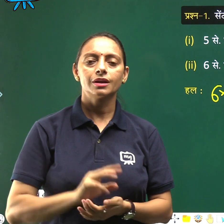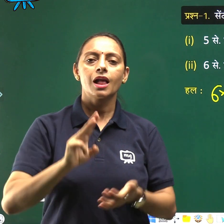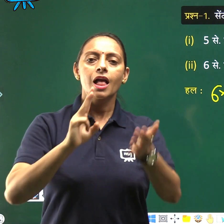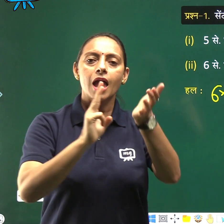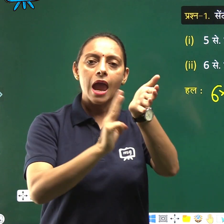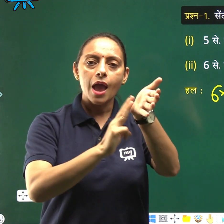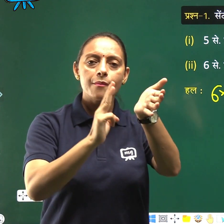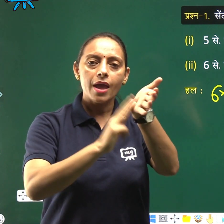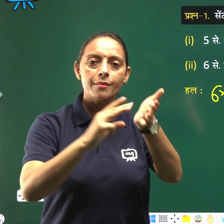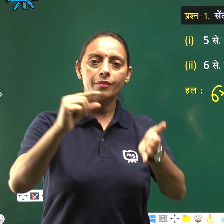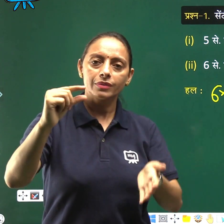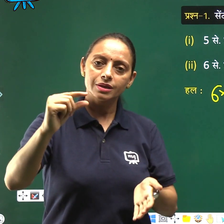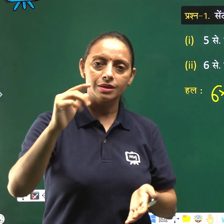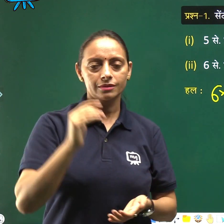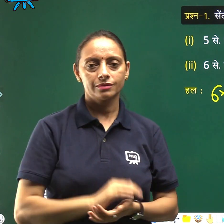60 मिलीमीटर।